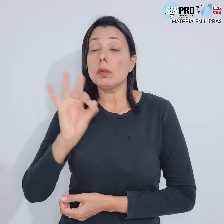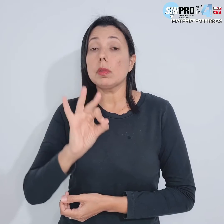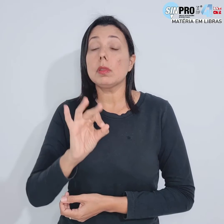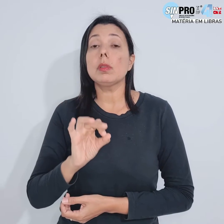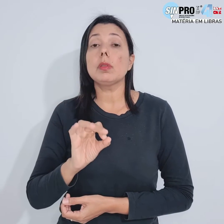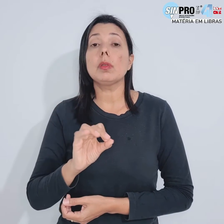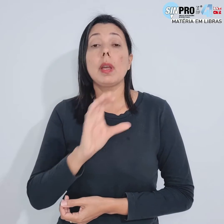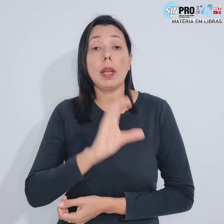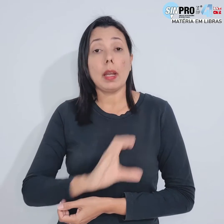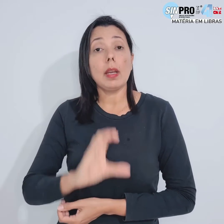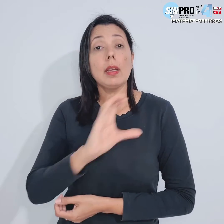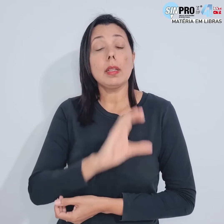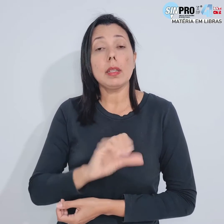21,9%, Canadá,